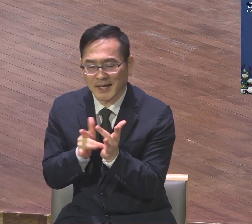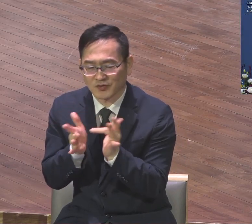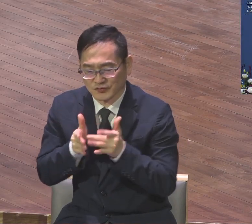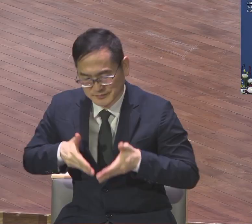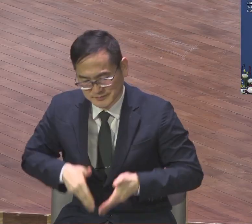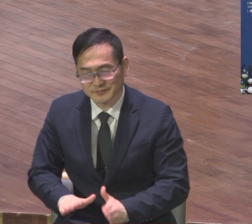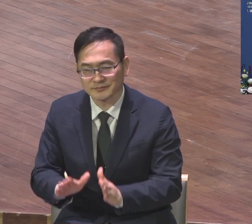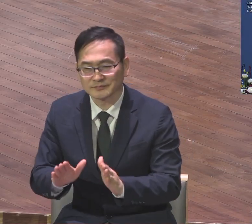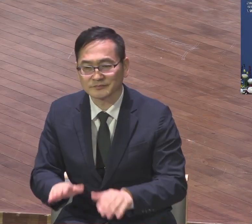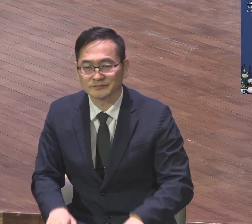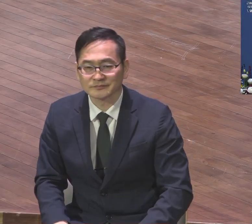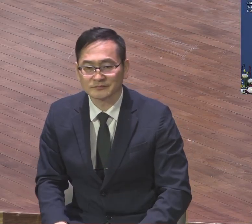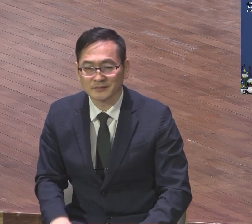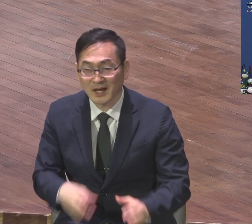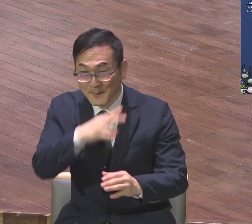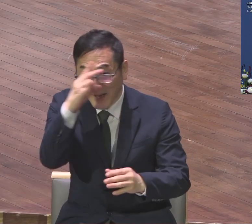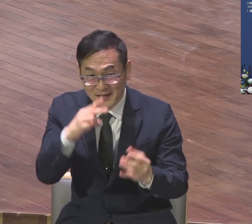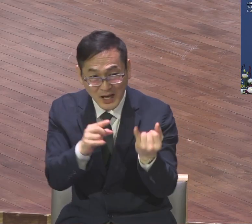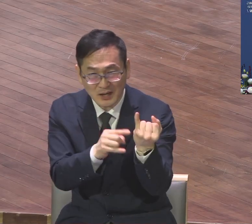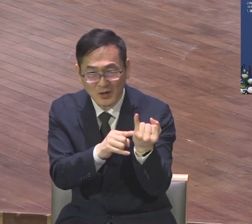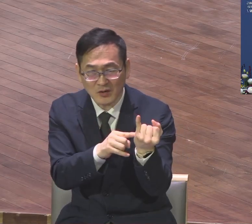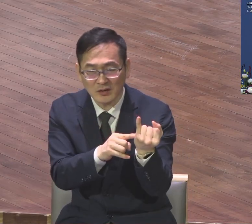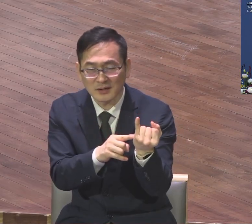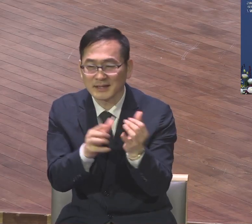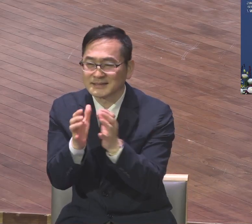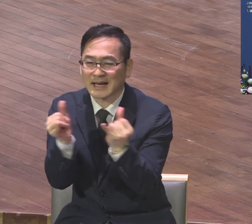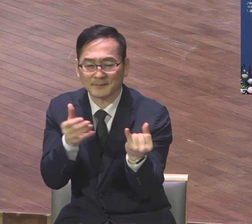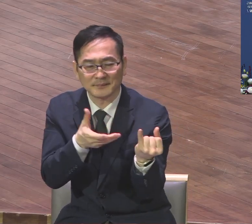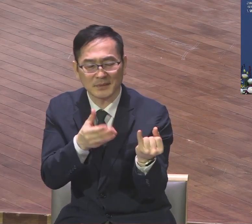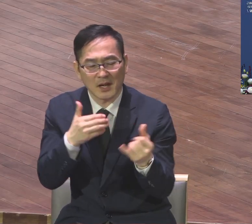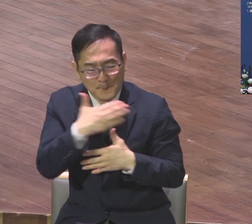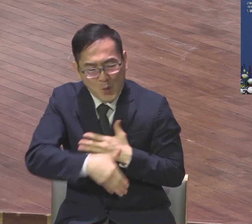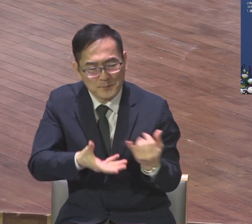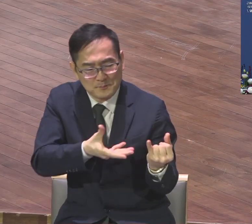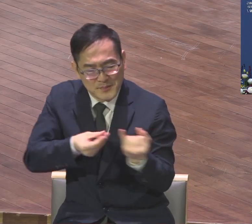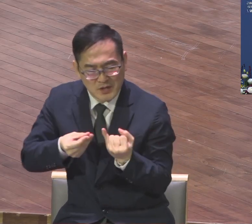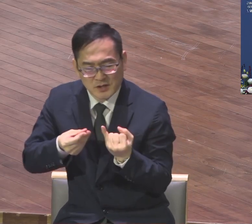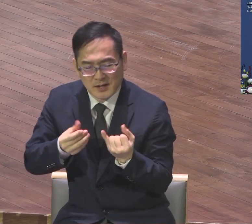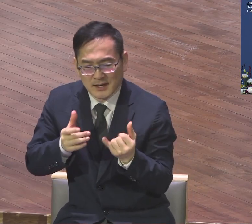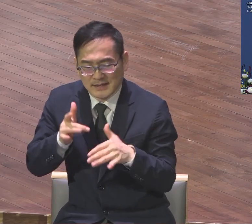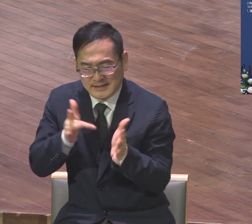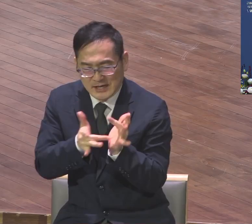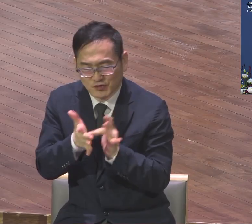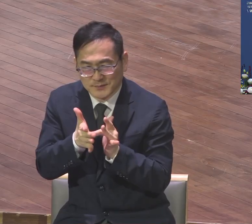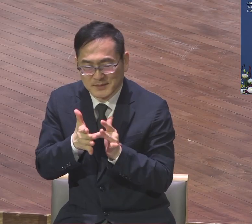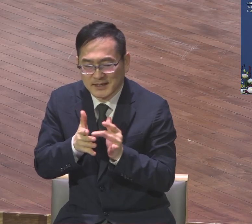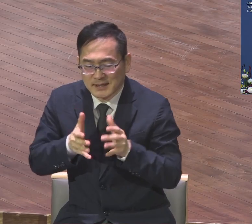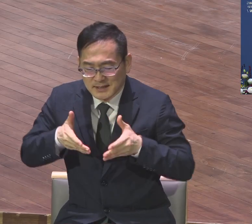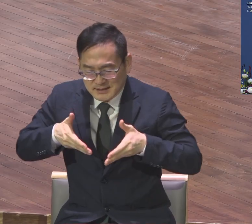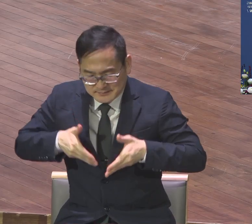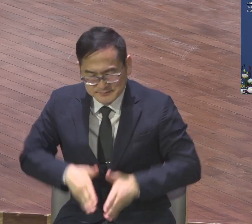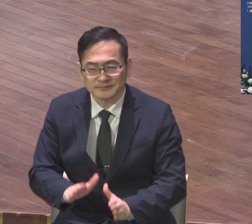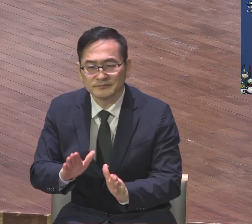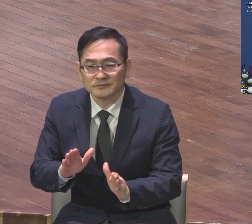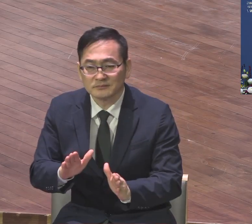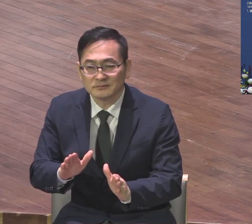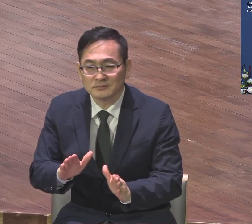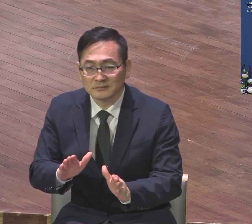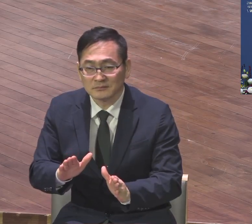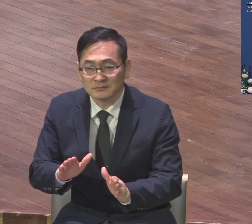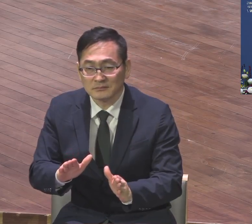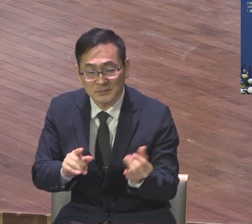마리아는 신이 아니에요. 그냥 몸을 빌려서 독생자가 낳을 때 쓰임받은 도구일